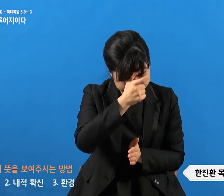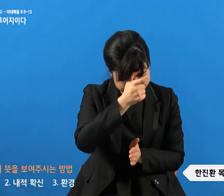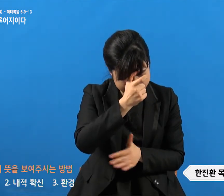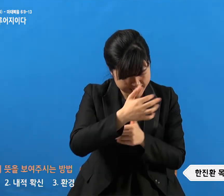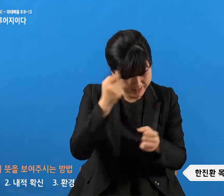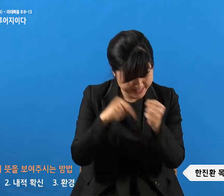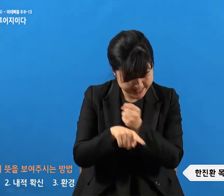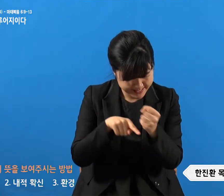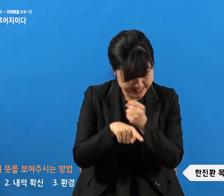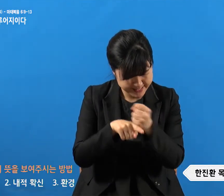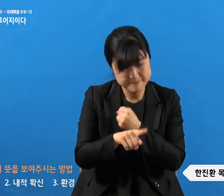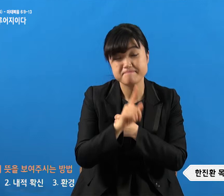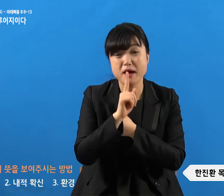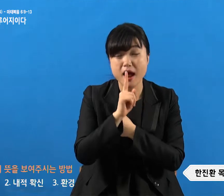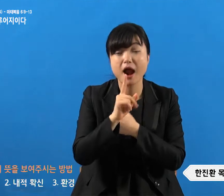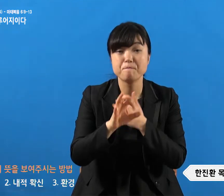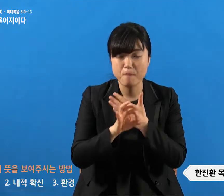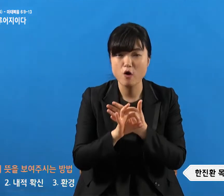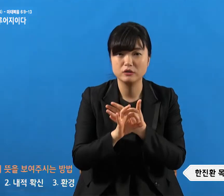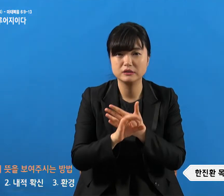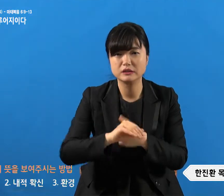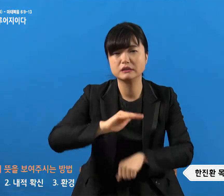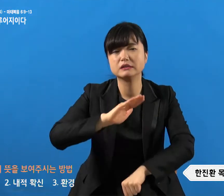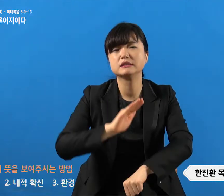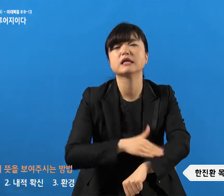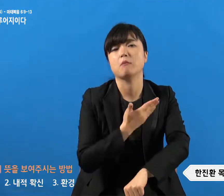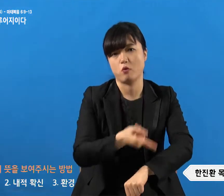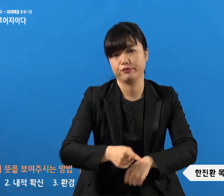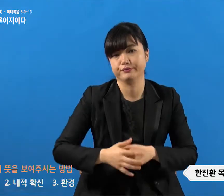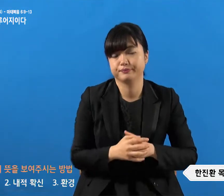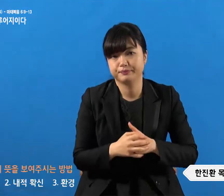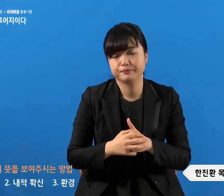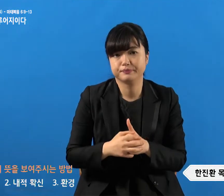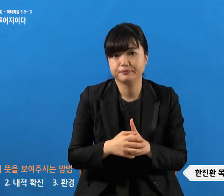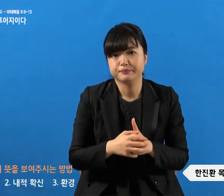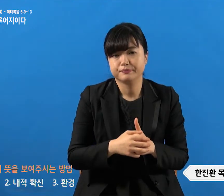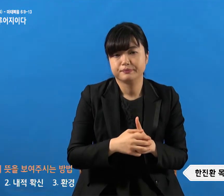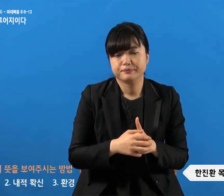절대적인 하나님의 뜻이라고 한다면 잘못되기가 쉽습니다.